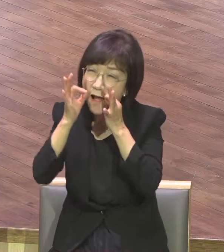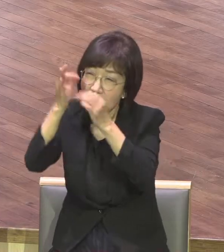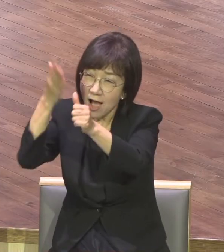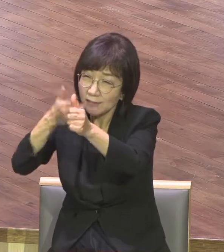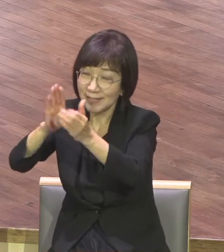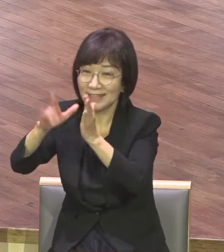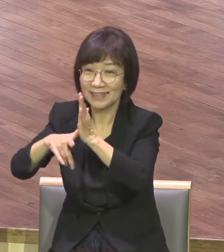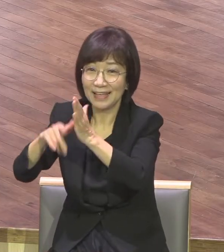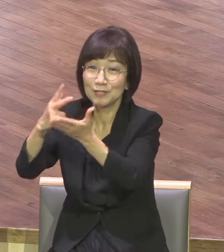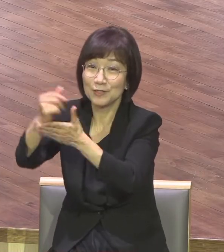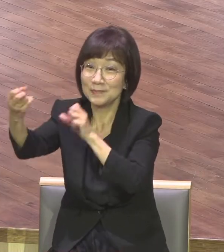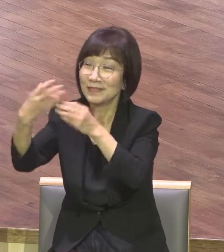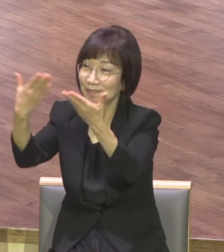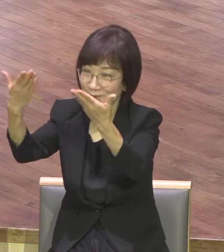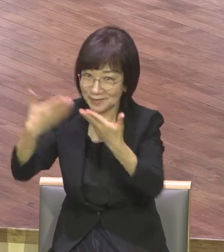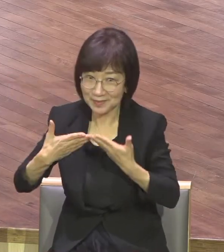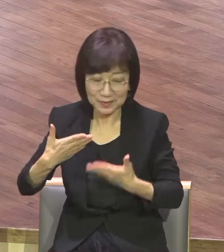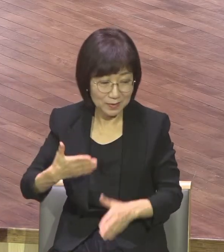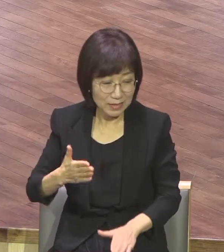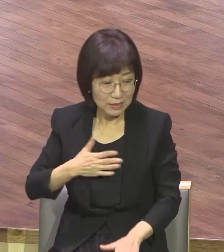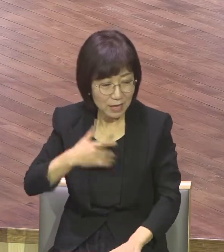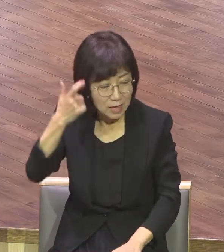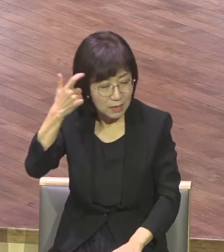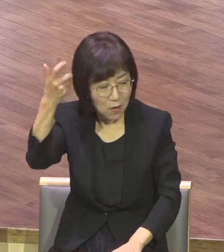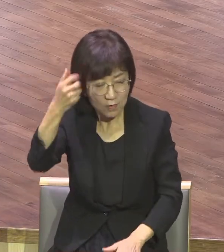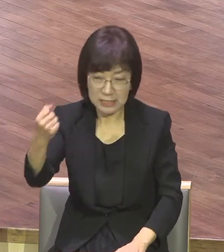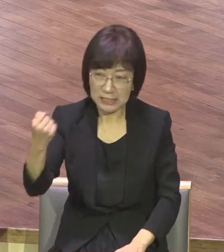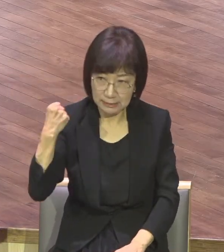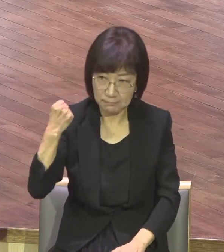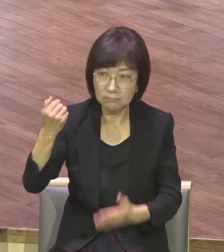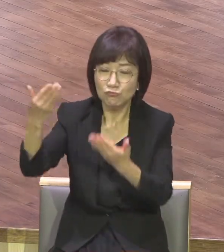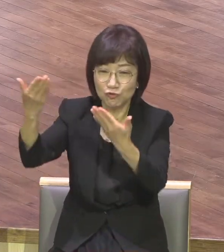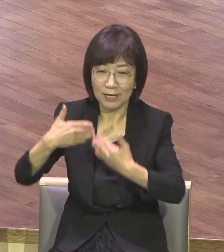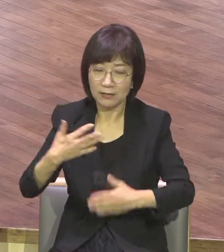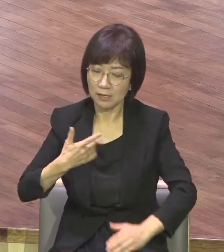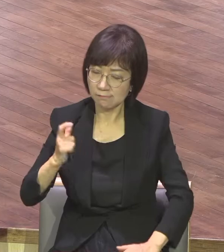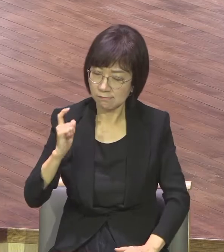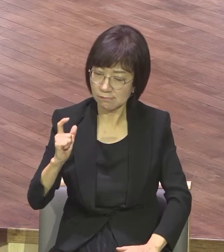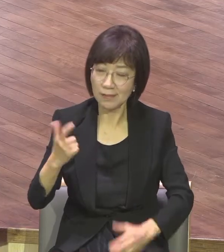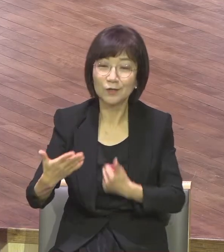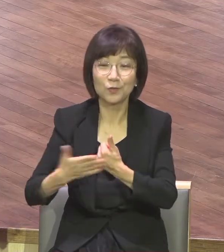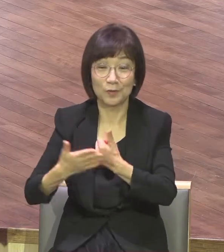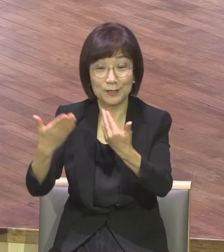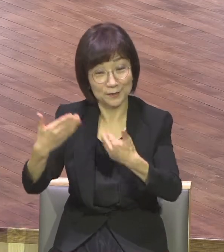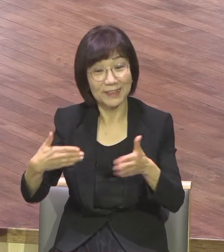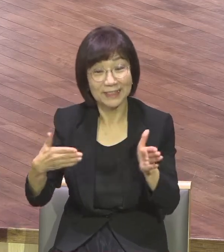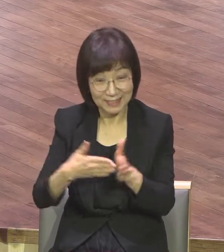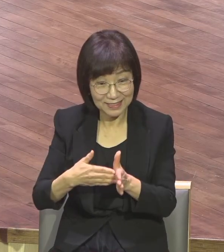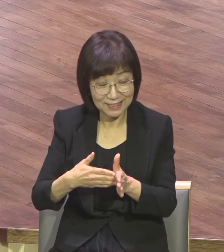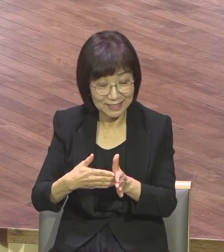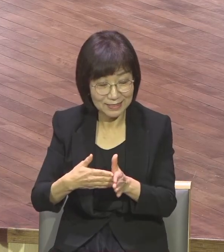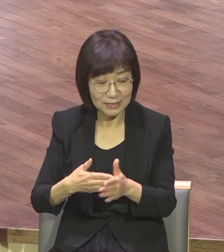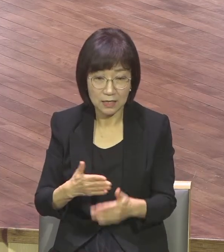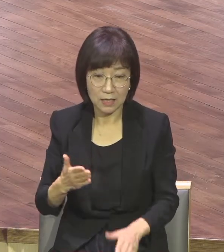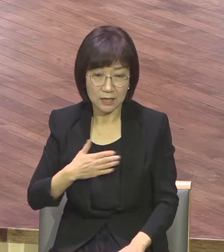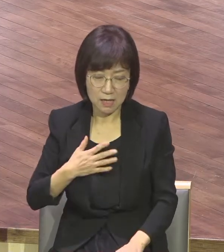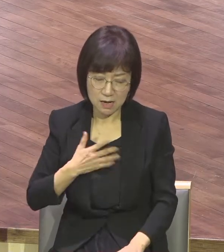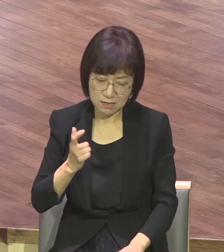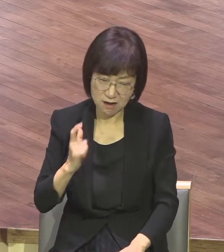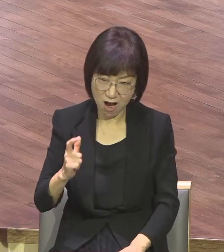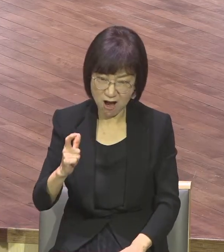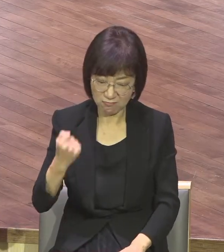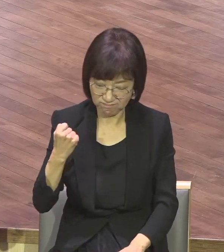주께서 응답하시고 내 영혼에 힘을 주어 나를 강하게 하셨나이다. 강하게 하셨다.